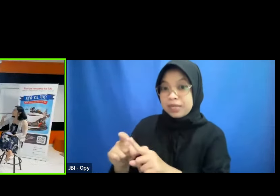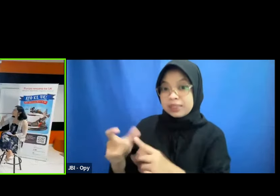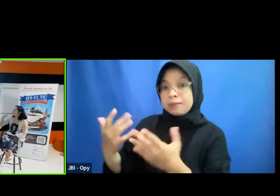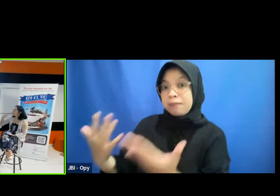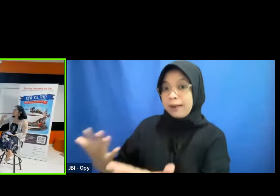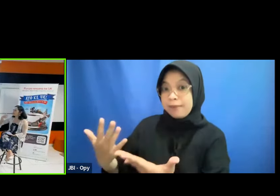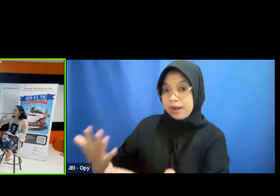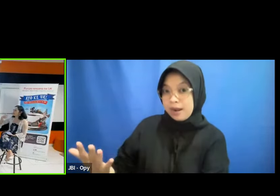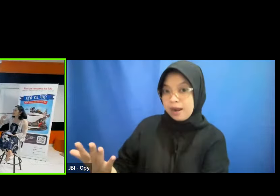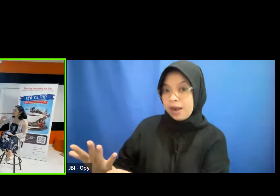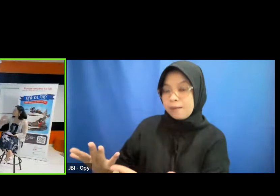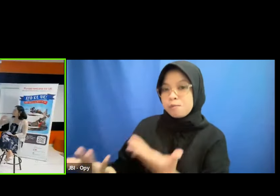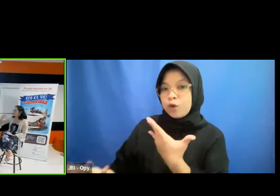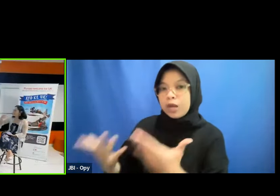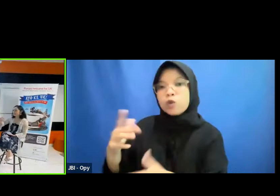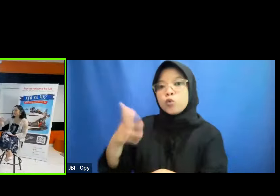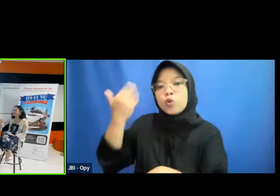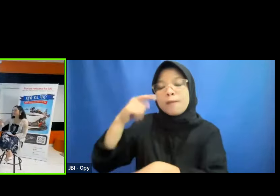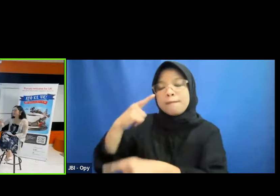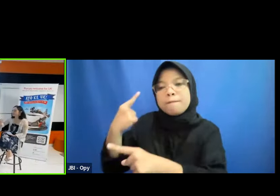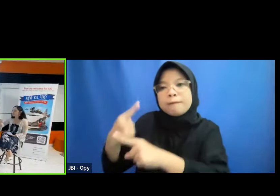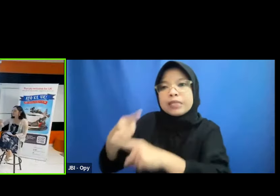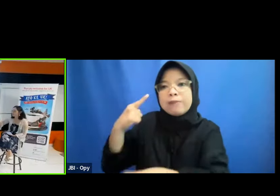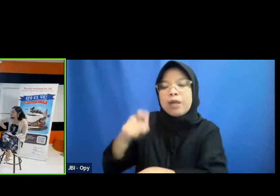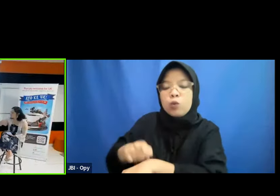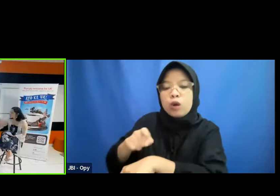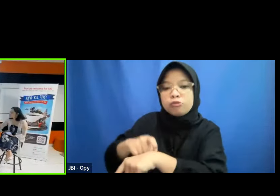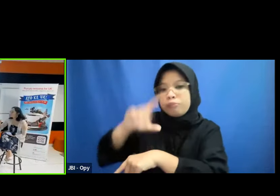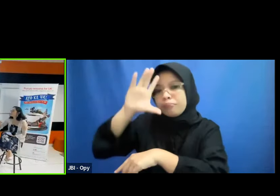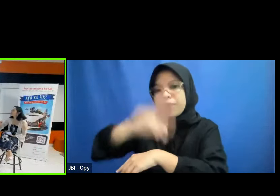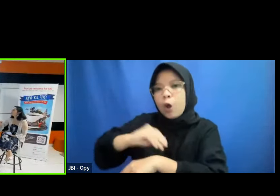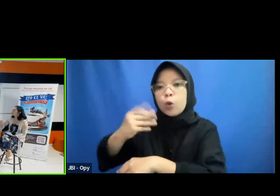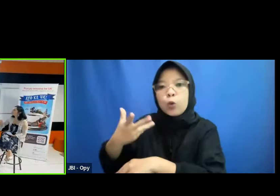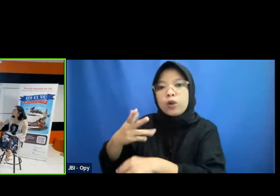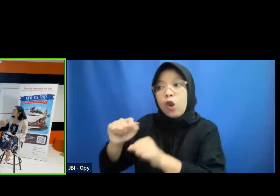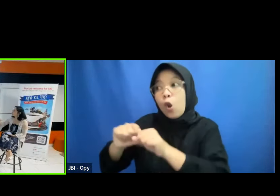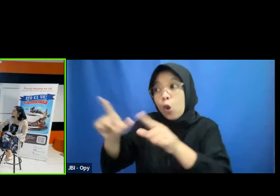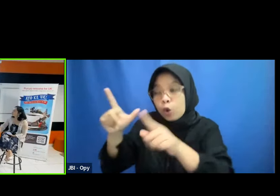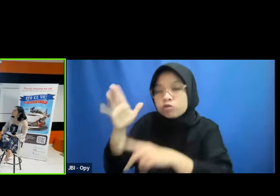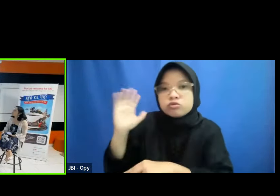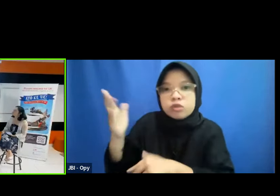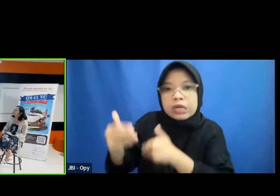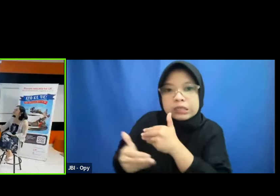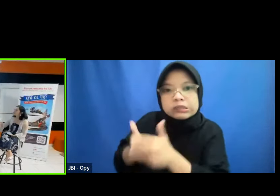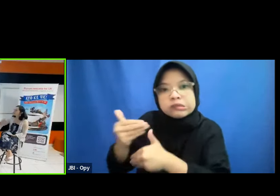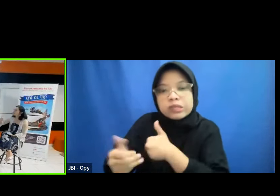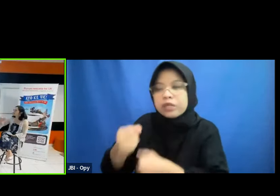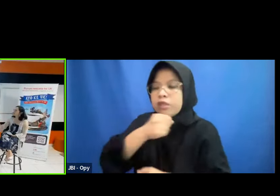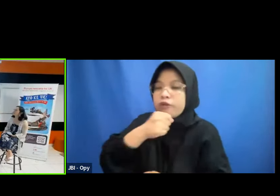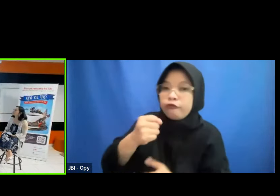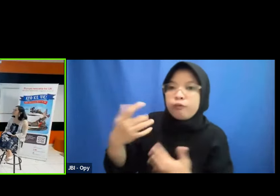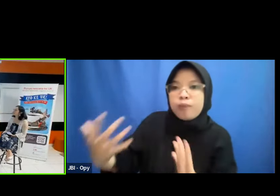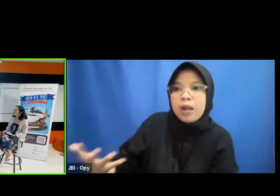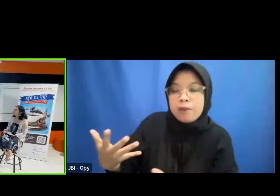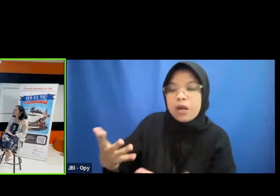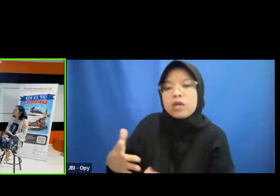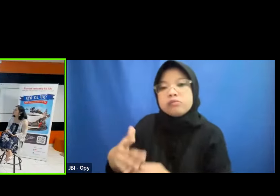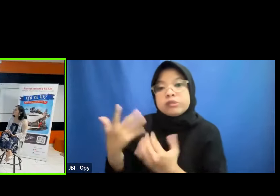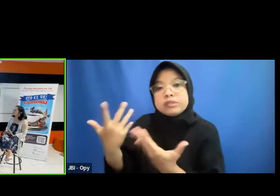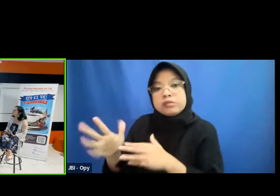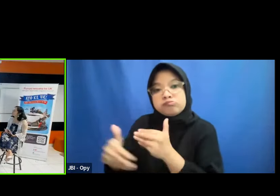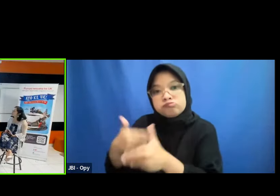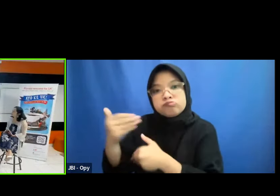Boh dari waktu pertama kali tahu intervie terus mungkin menjalankan intervienya sampai setelahnya